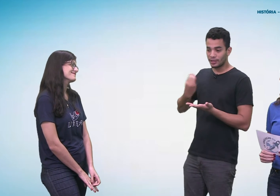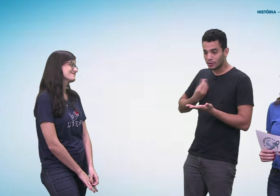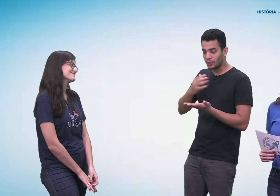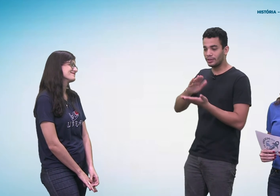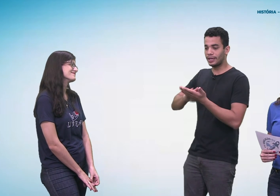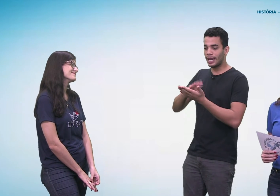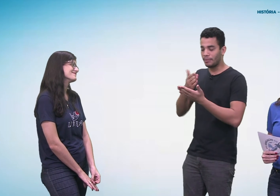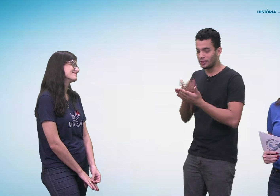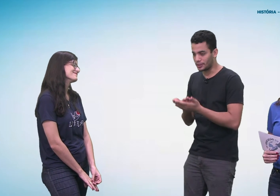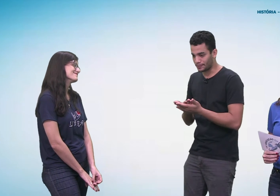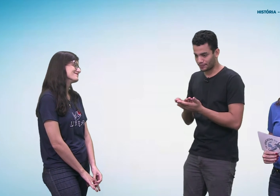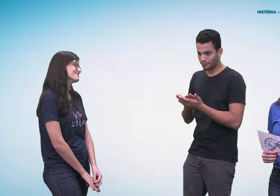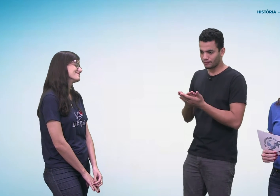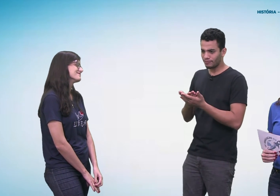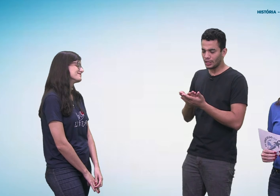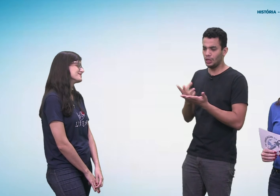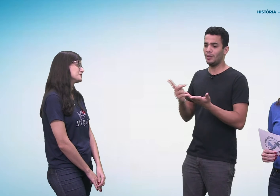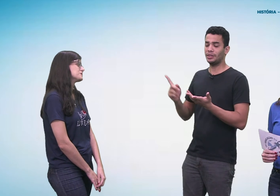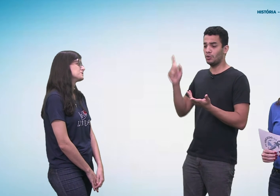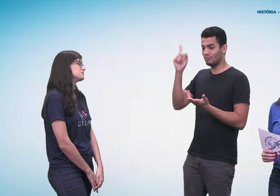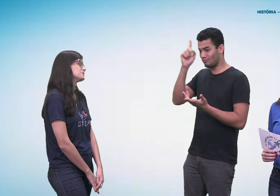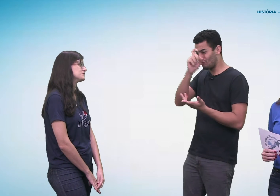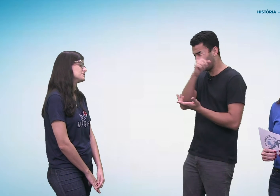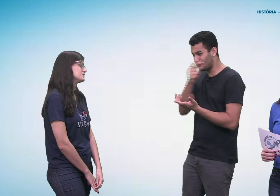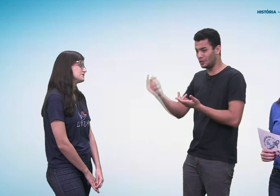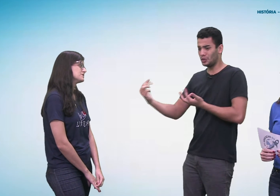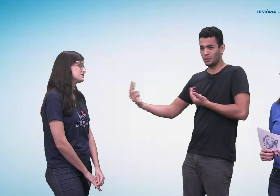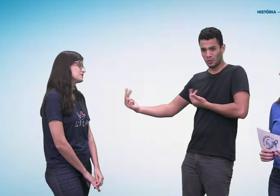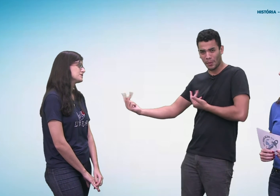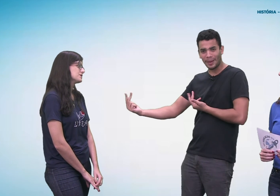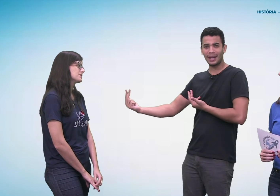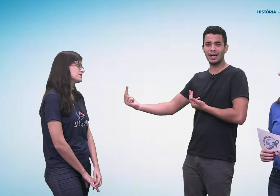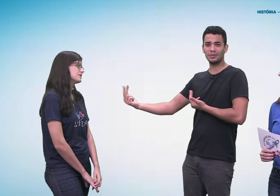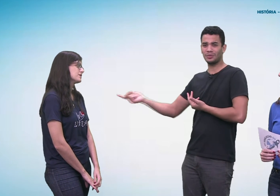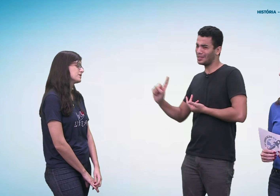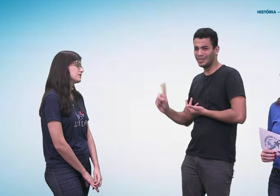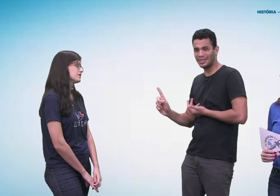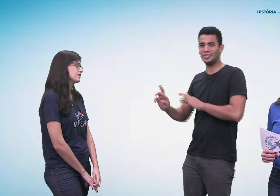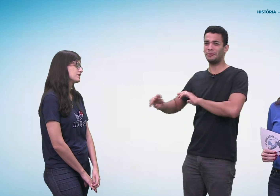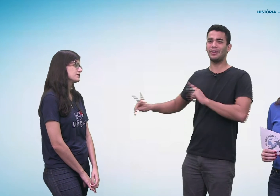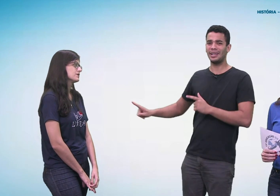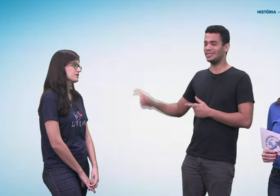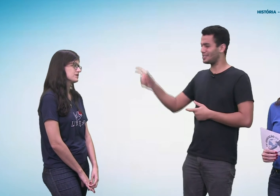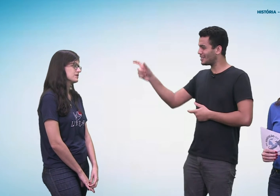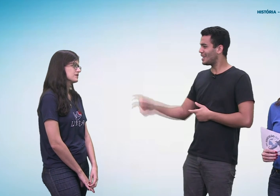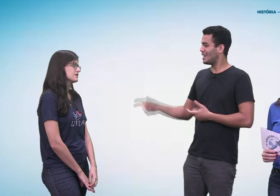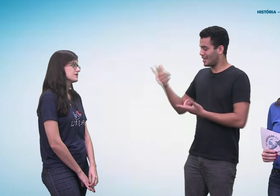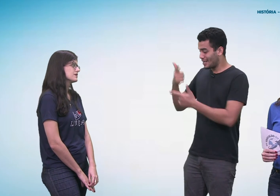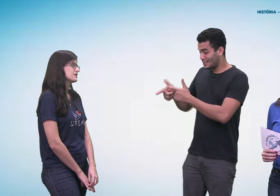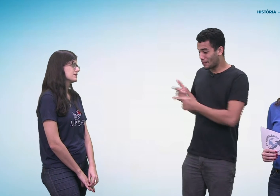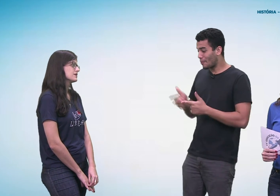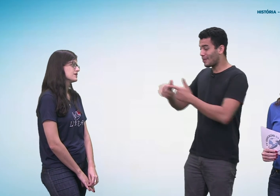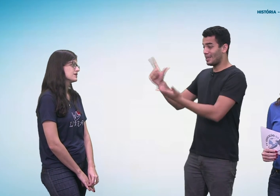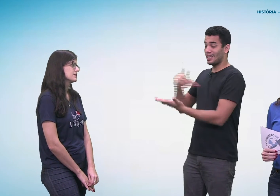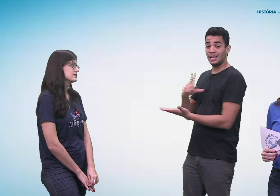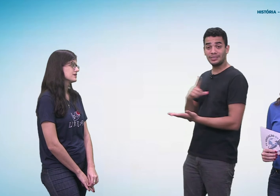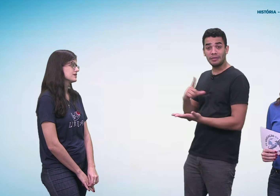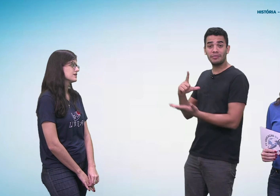do intérprete não é tão difícil comparado diferente. Eles têm